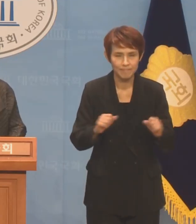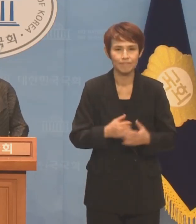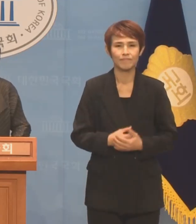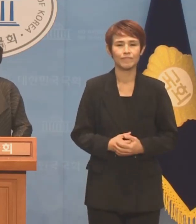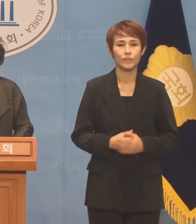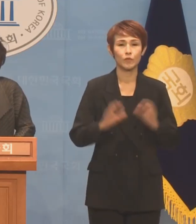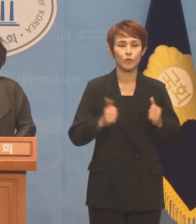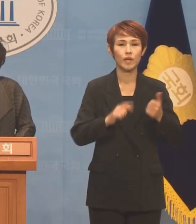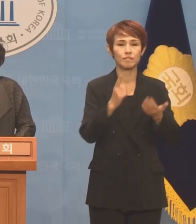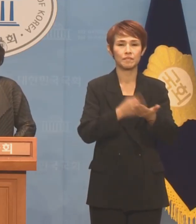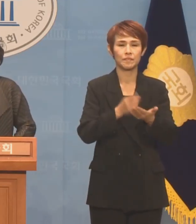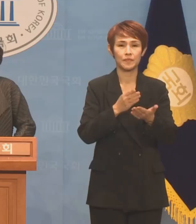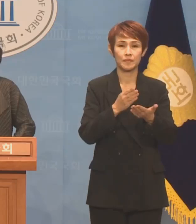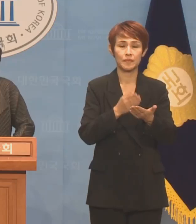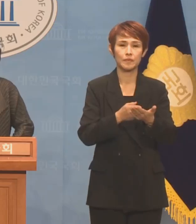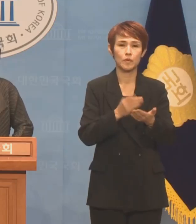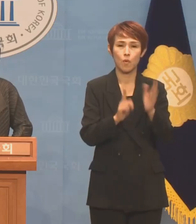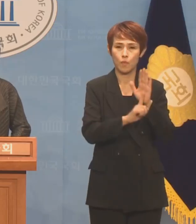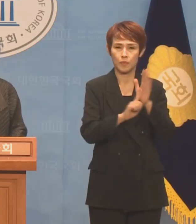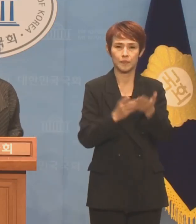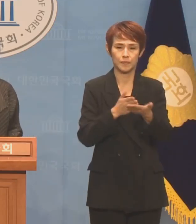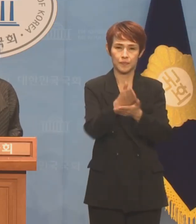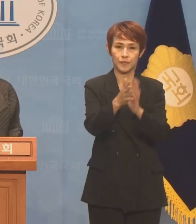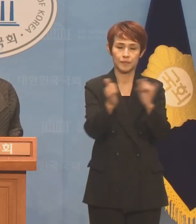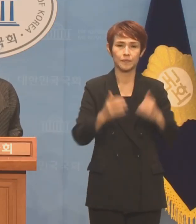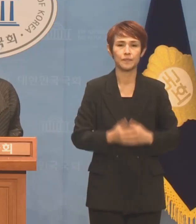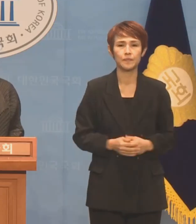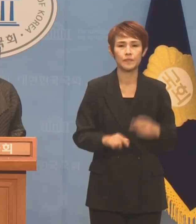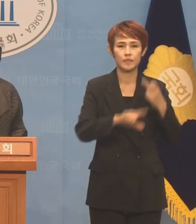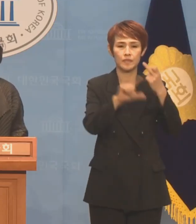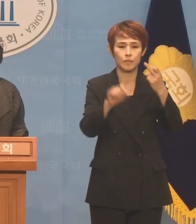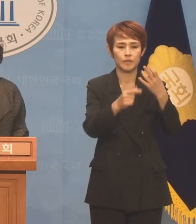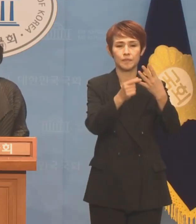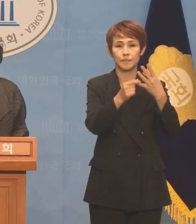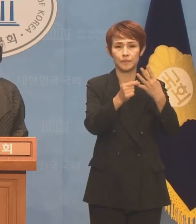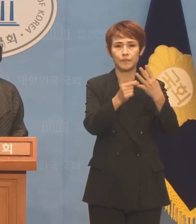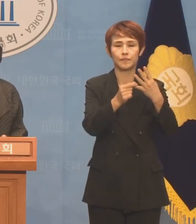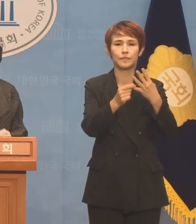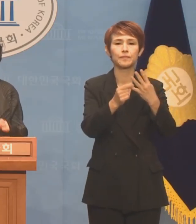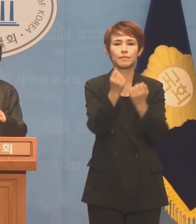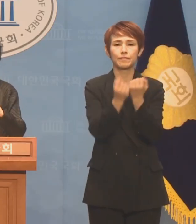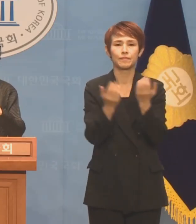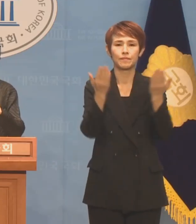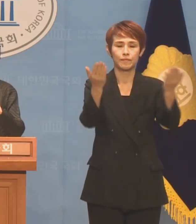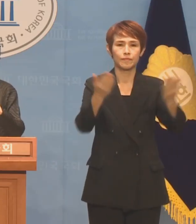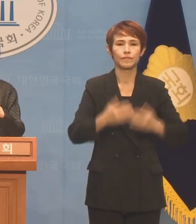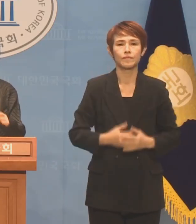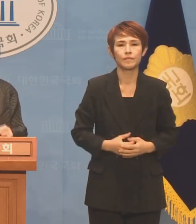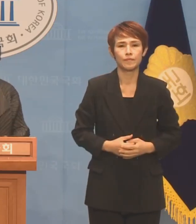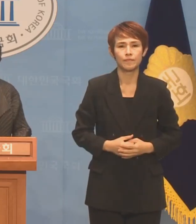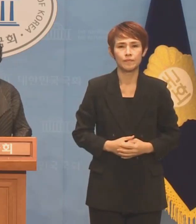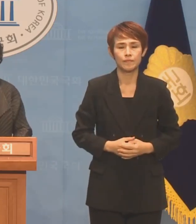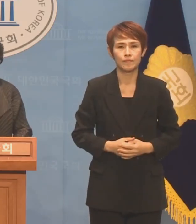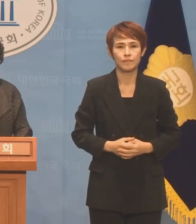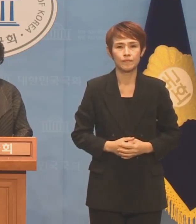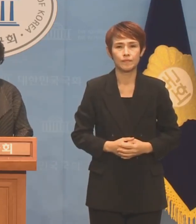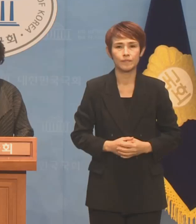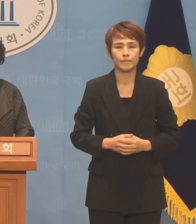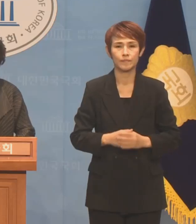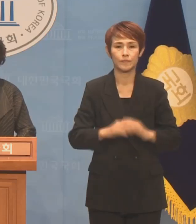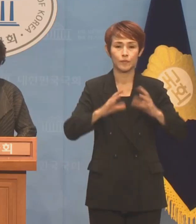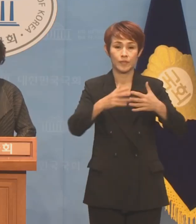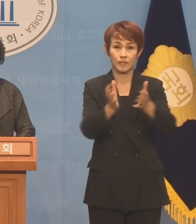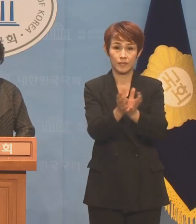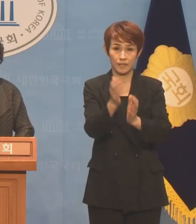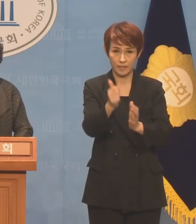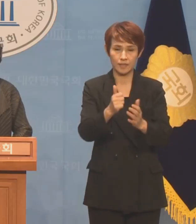안녕하십니까. 국회 사무처 공보교육관입니다. 12월 넷째 주 정례 브리핑을 시작하겠습니다. 먼저 의장단